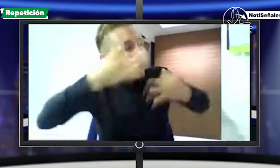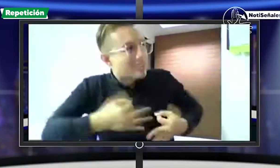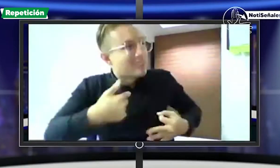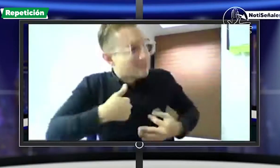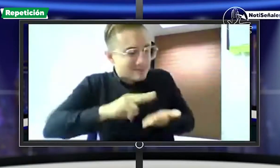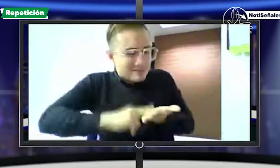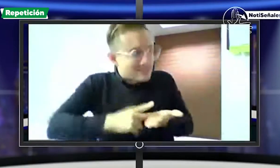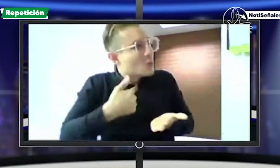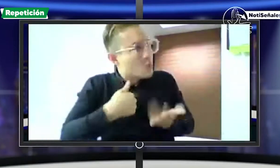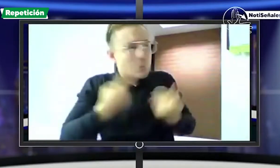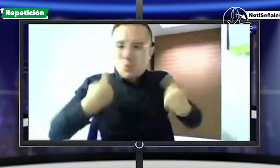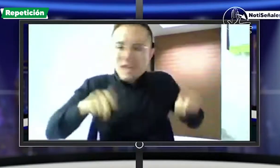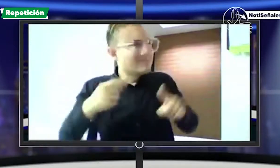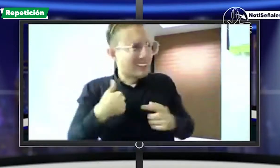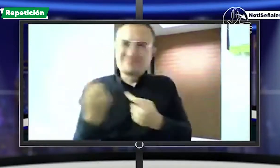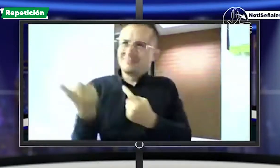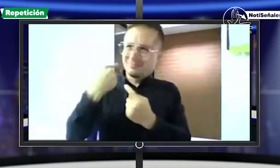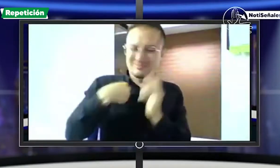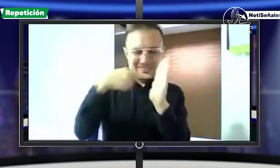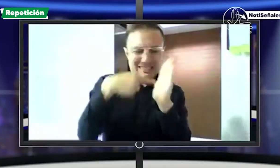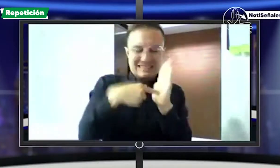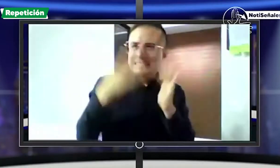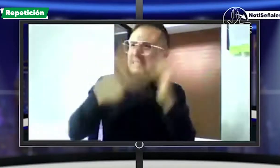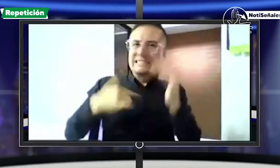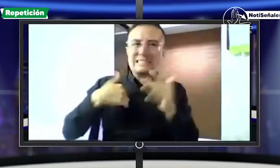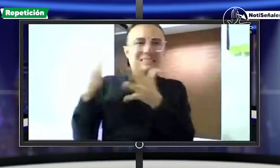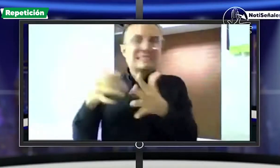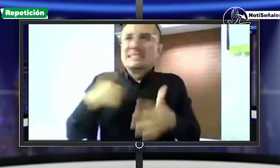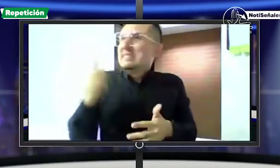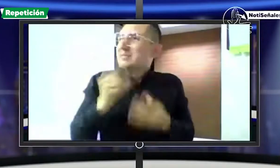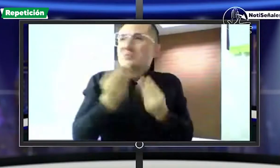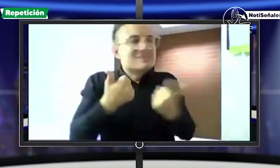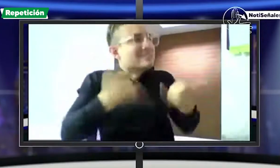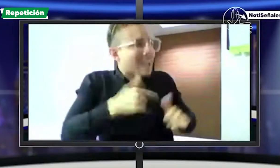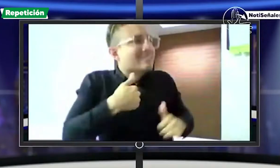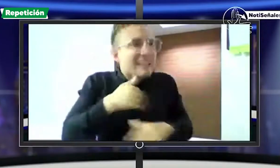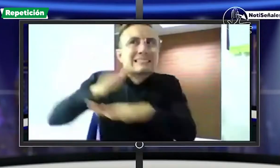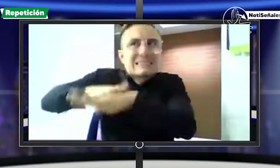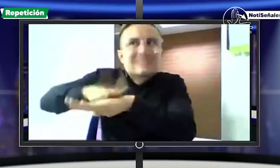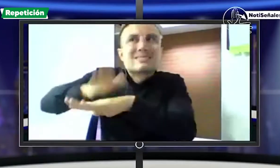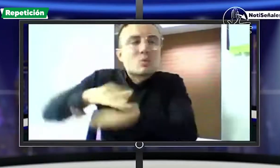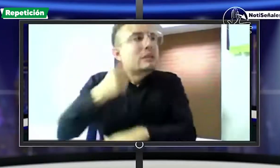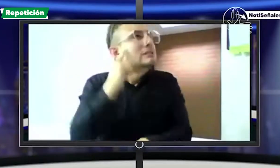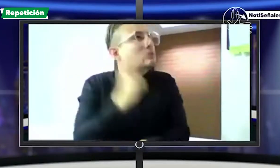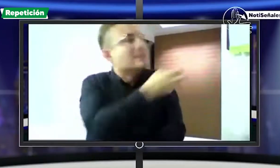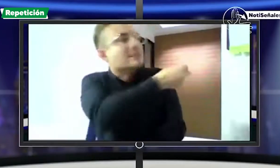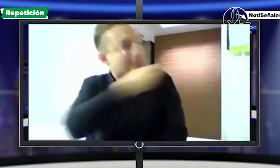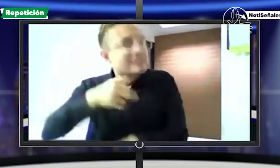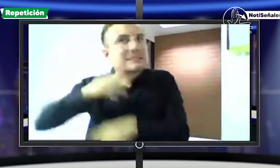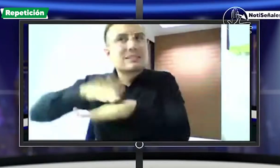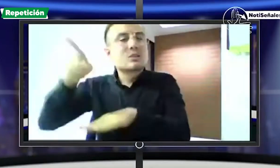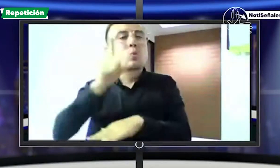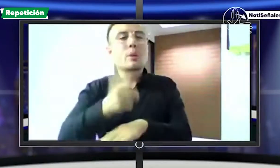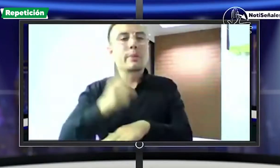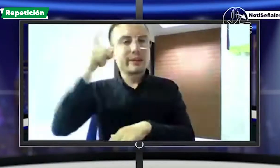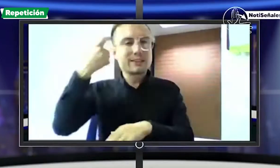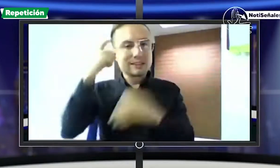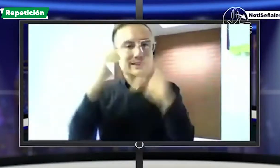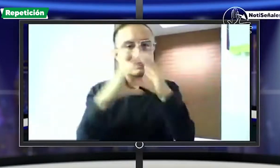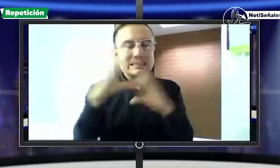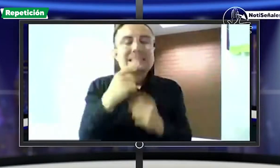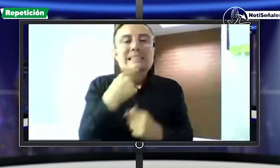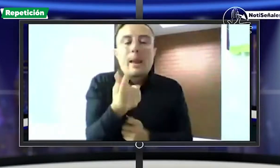y que se lo hayamos hecho saber también a la gobernación y hayamos hablado con varios de los intérpretes que nos cuentan y nos dicen yo